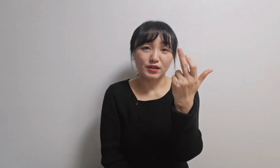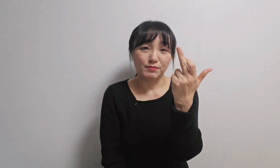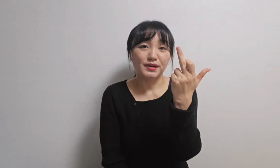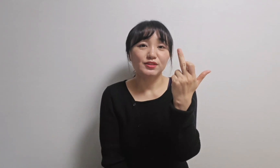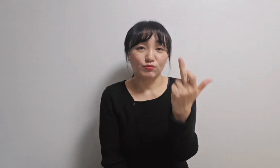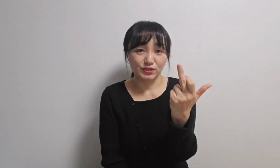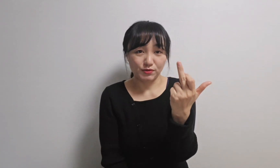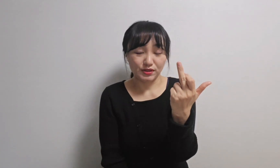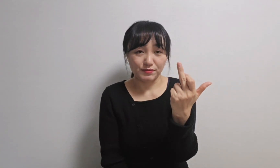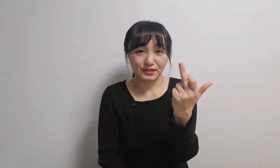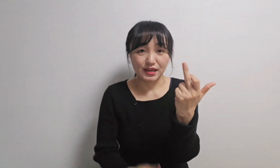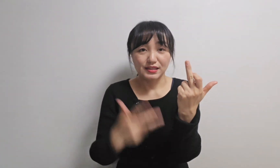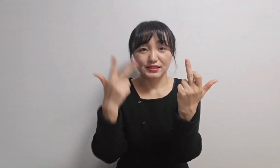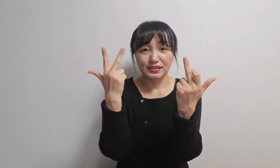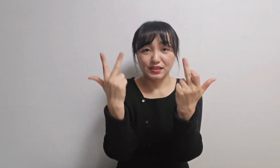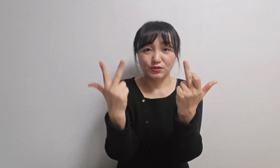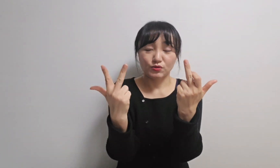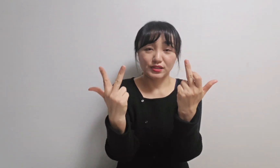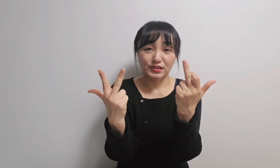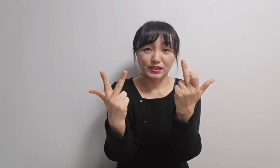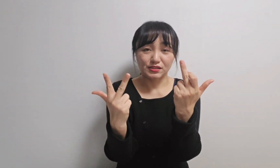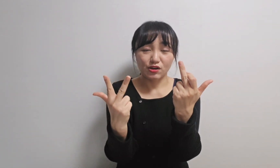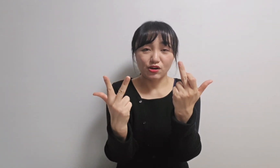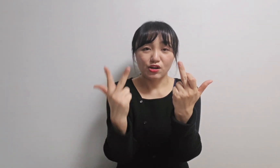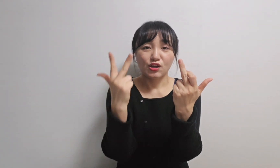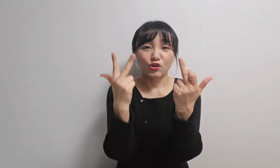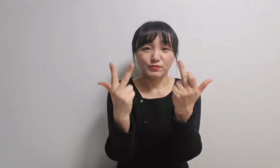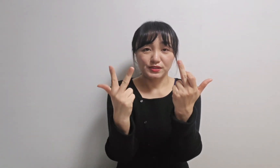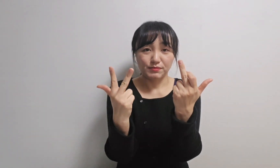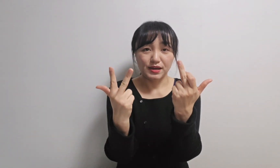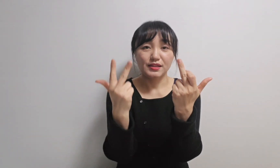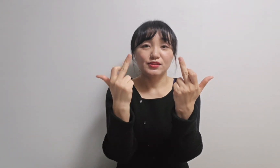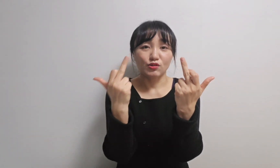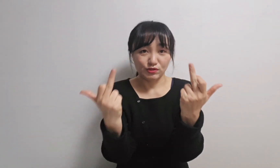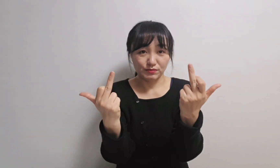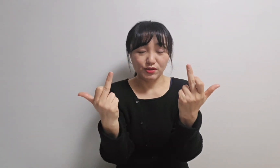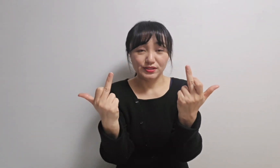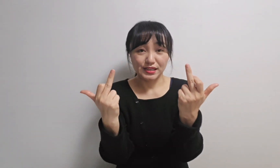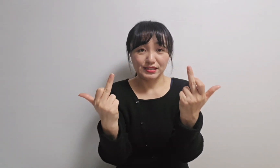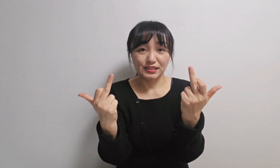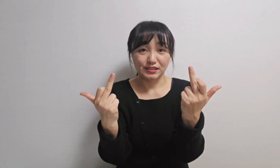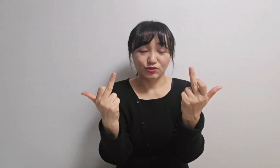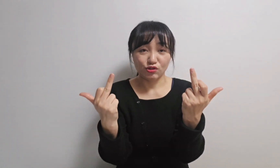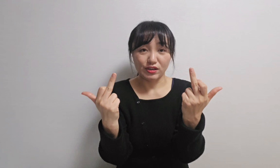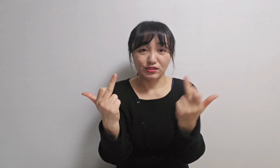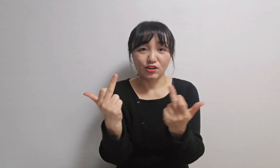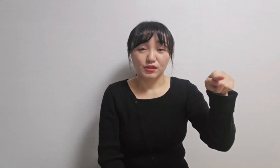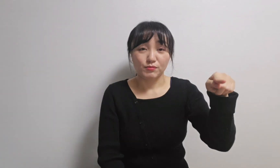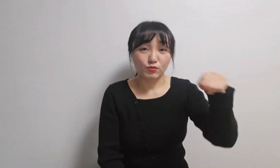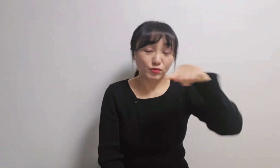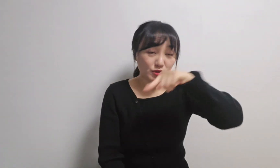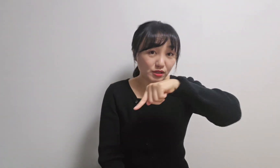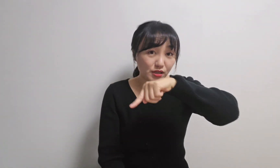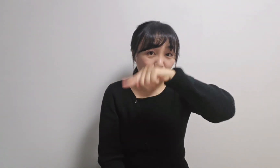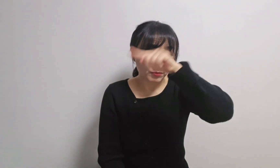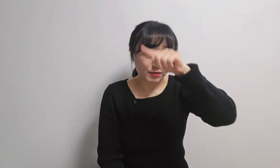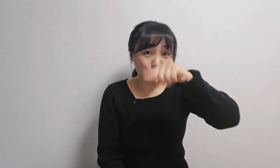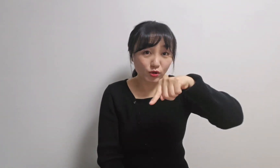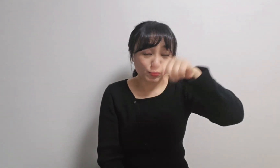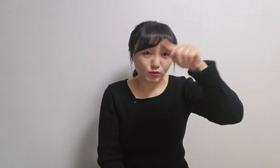검지손가락만 접으시면 됩니다. 자, 세 손가락에서 검지만 접으시면 산이라는 수어예요. 그래서 이렇게 산 모양